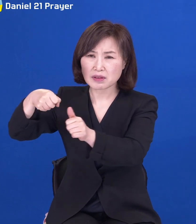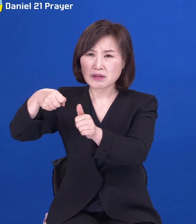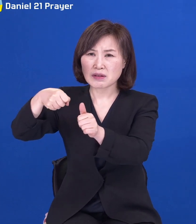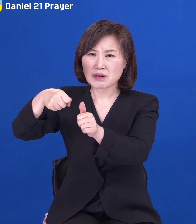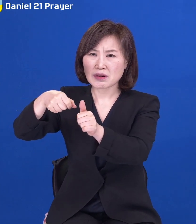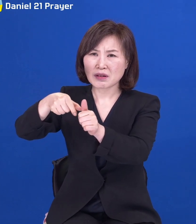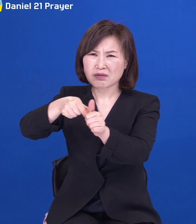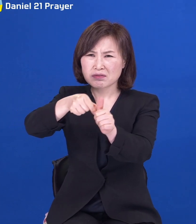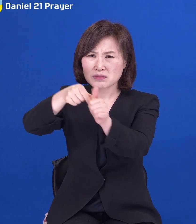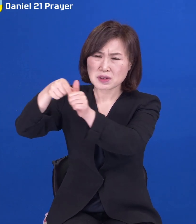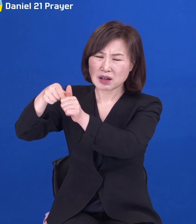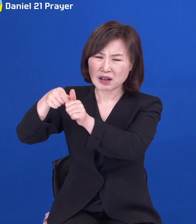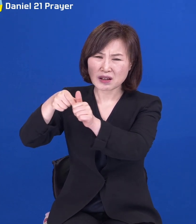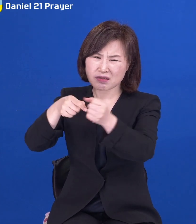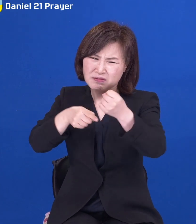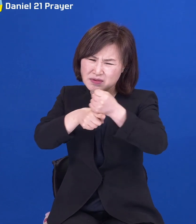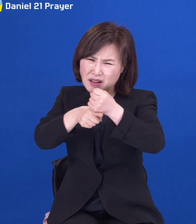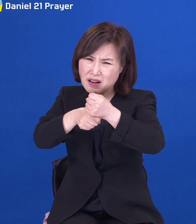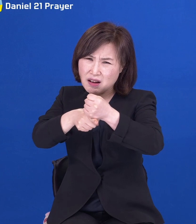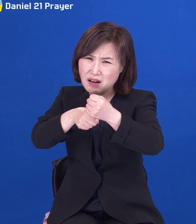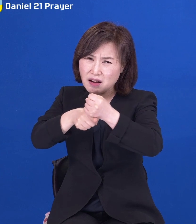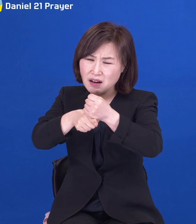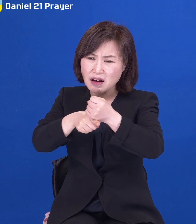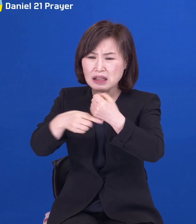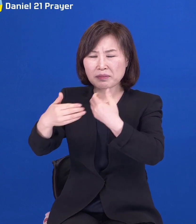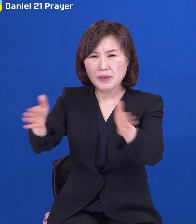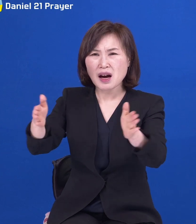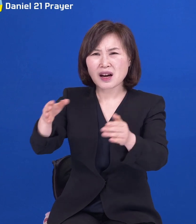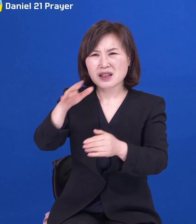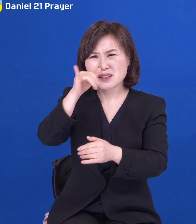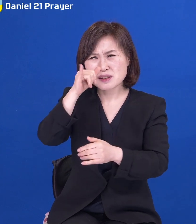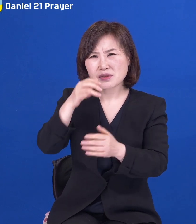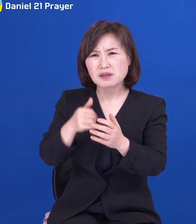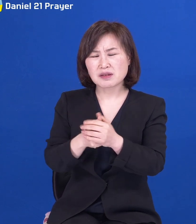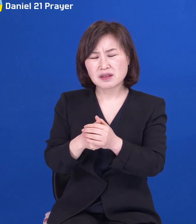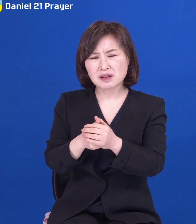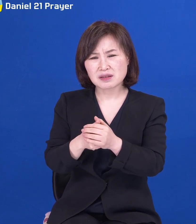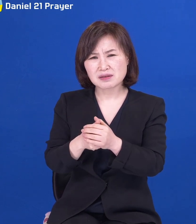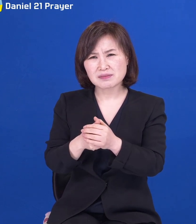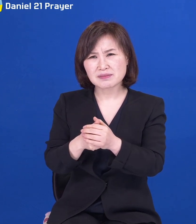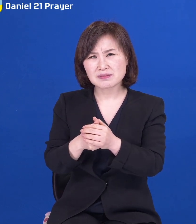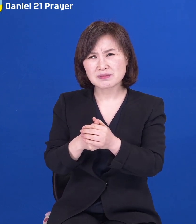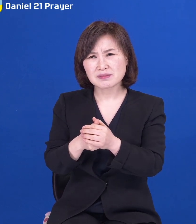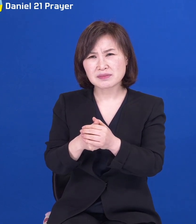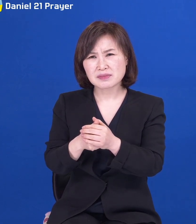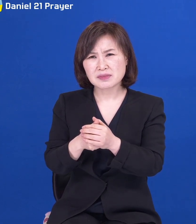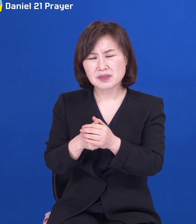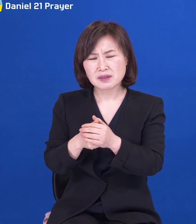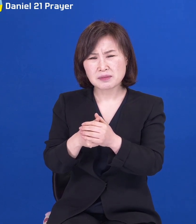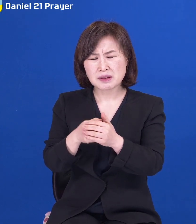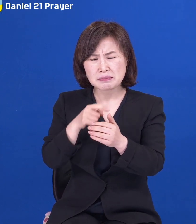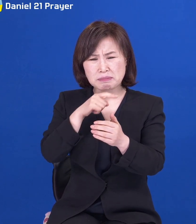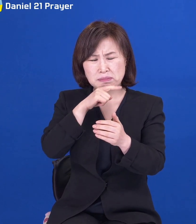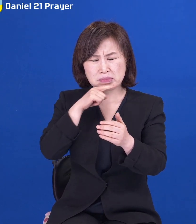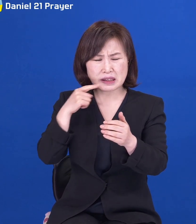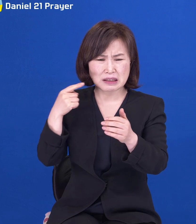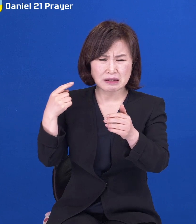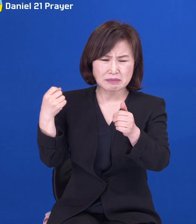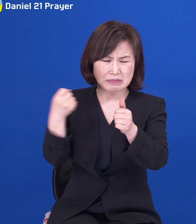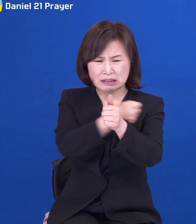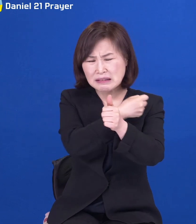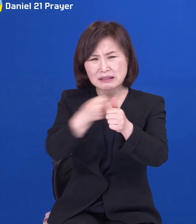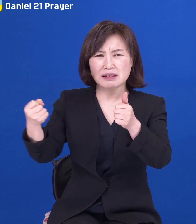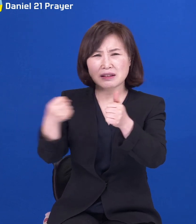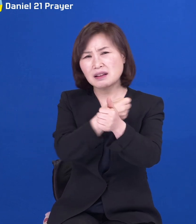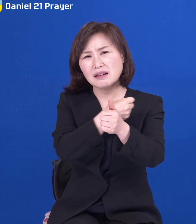이제 검문실이 있어요. 참 사방이가 막 피가 터지고 그런 것이 있는데요.